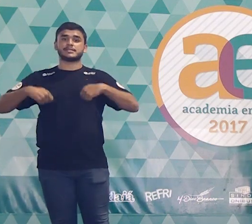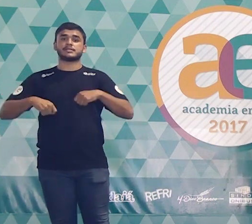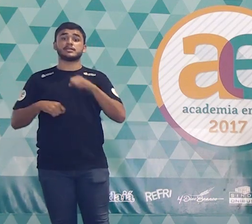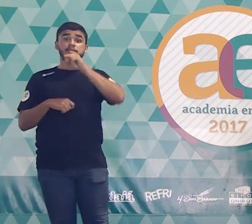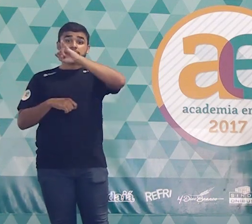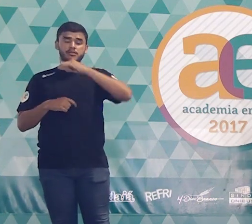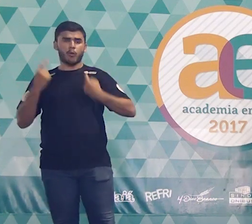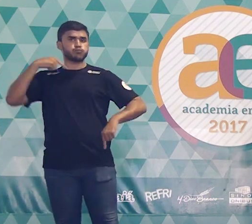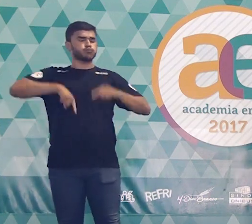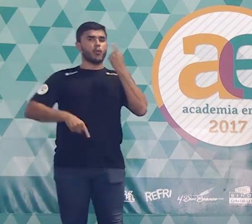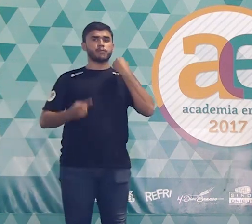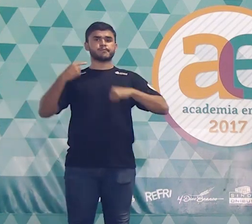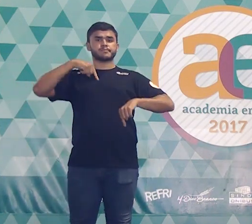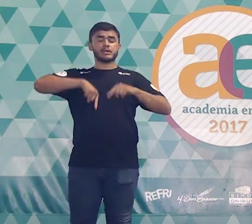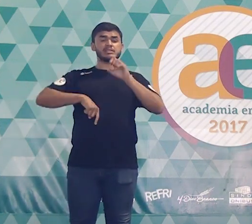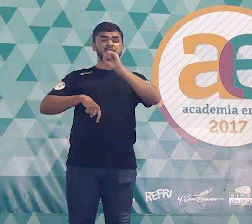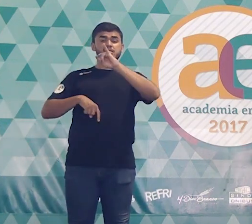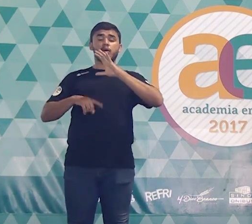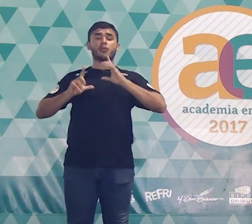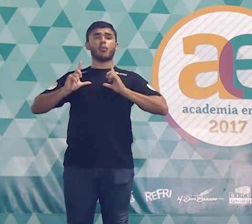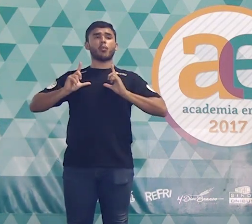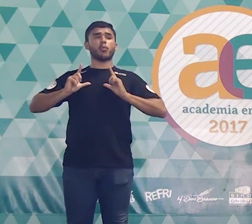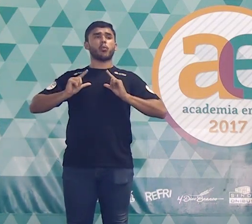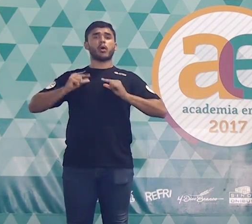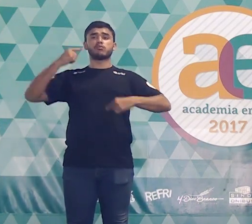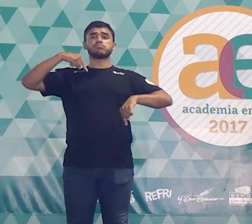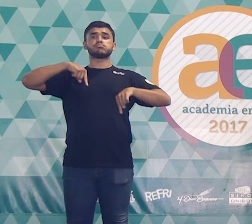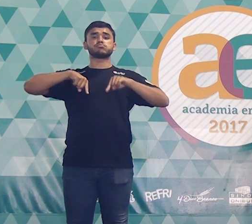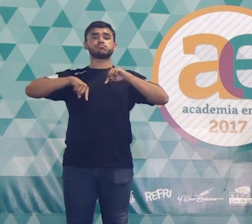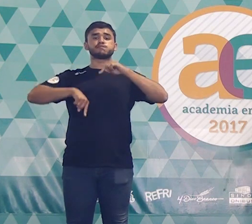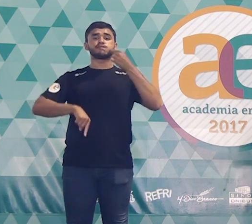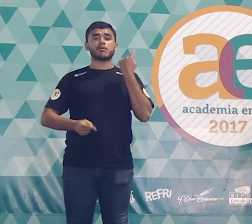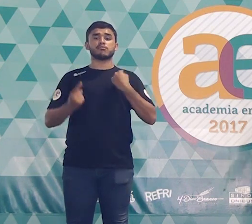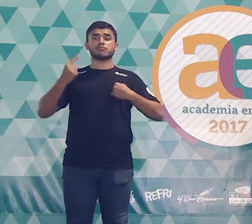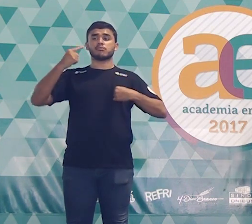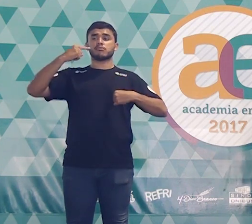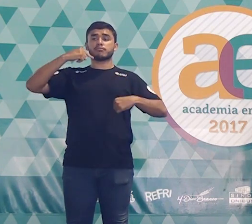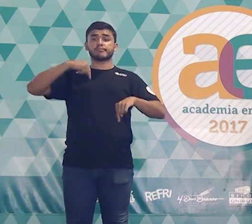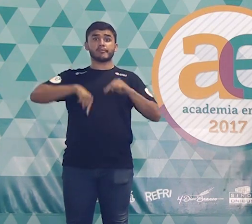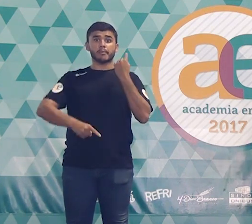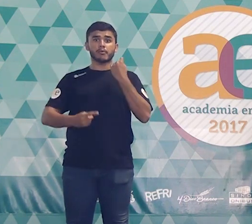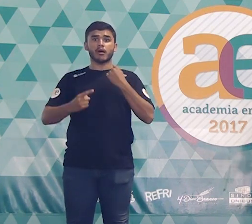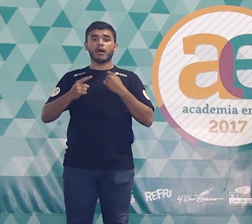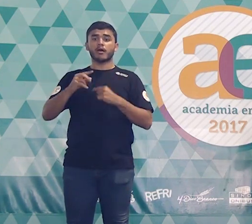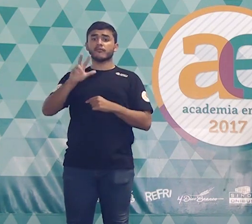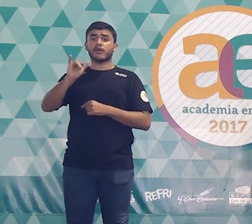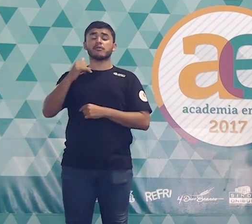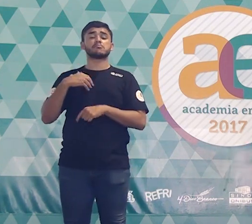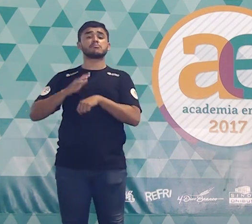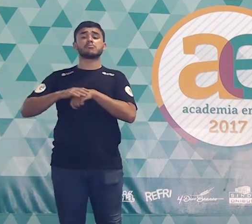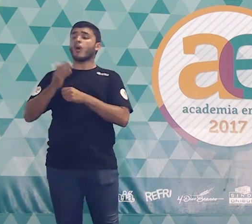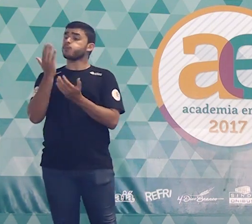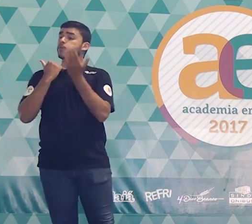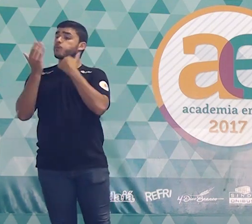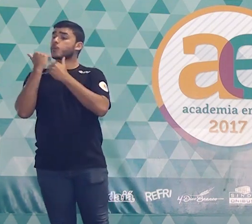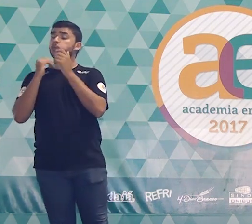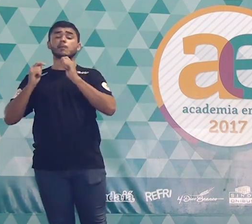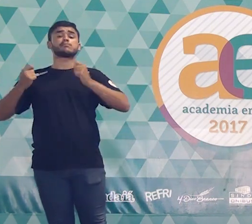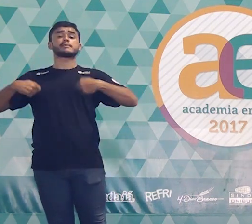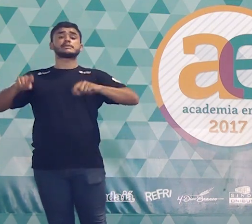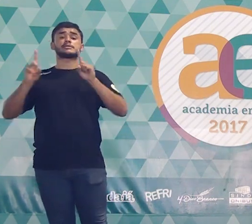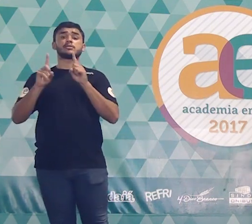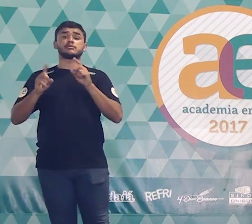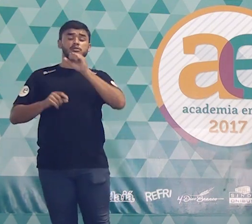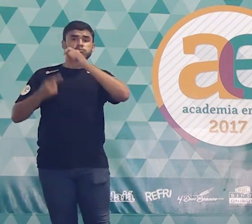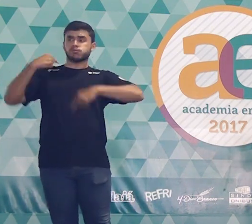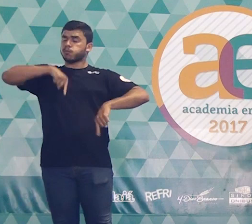tenho um metabolismo baixo, quer dizer que eu tenho pequenas reações por segundo, né? Então, eu não preciso de tanta energia. Se eu